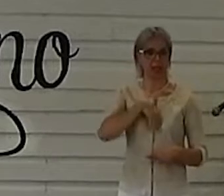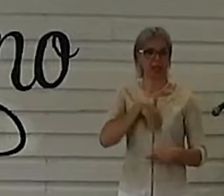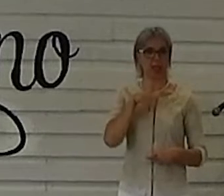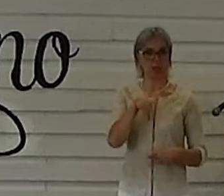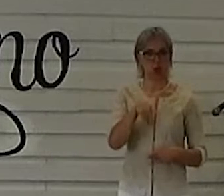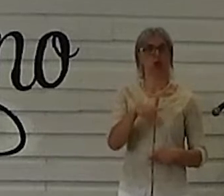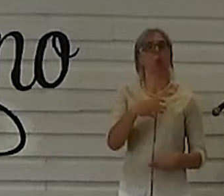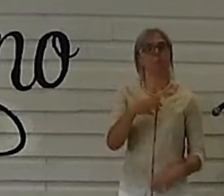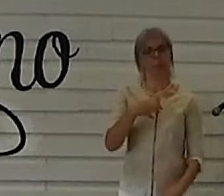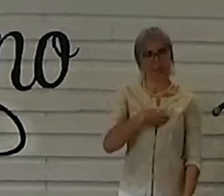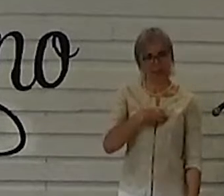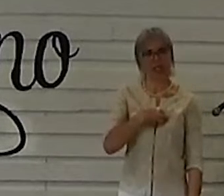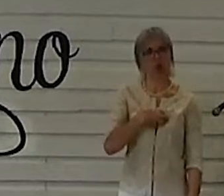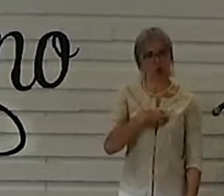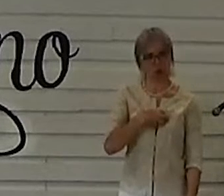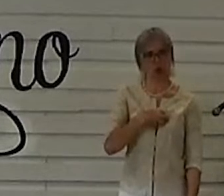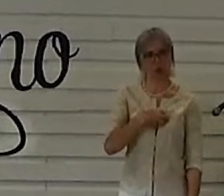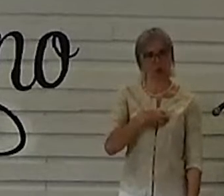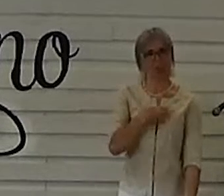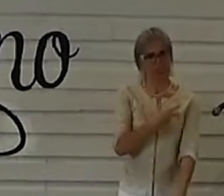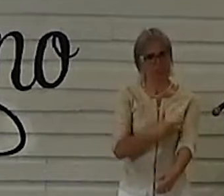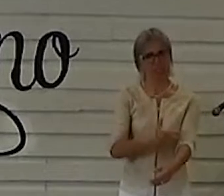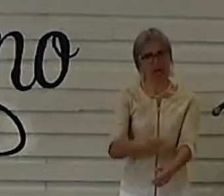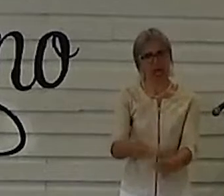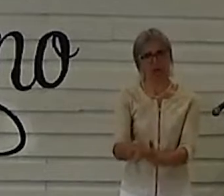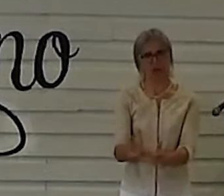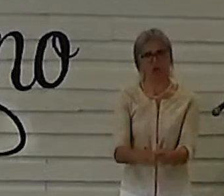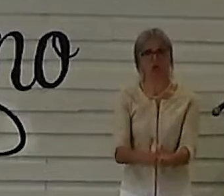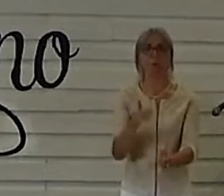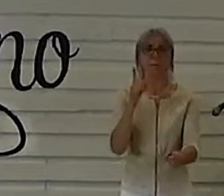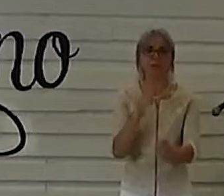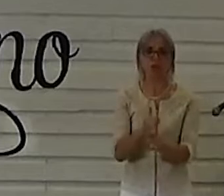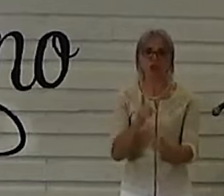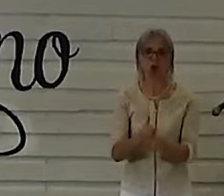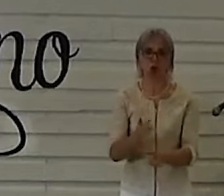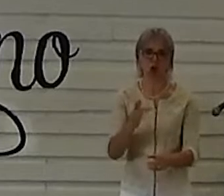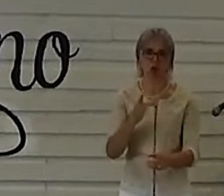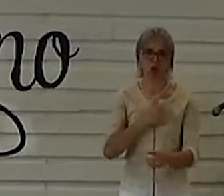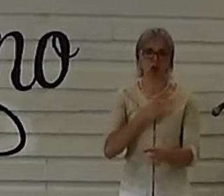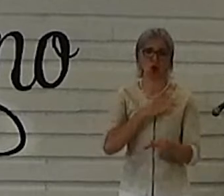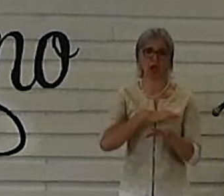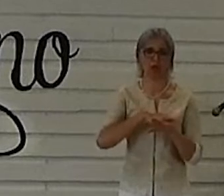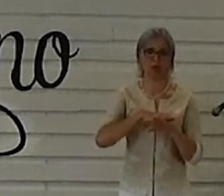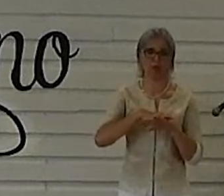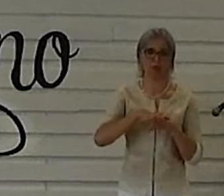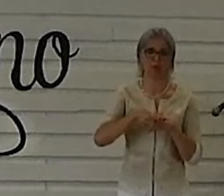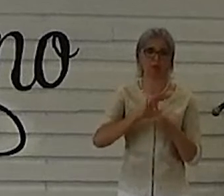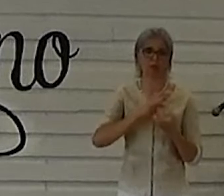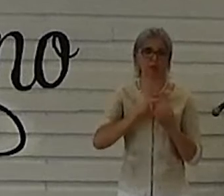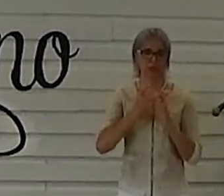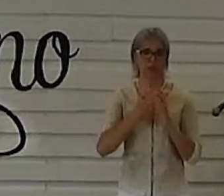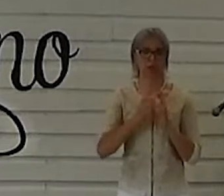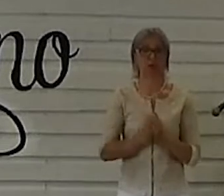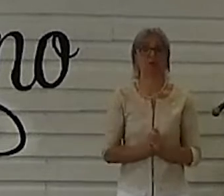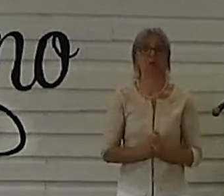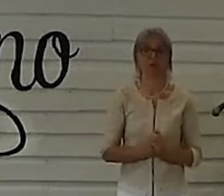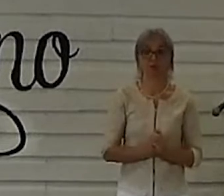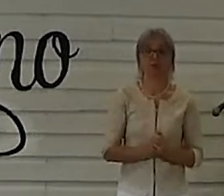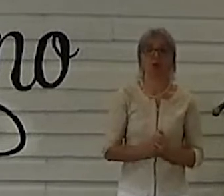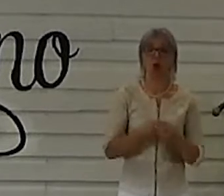Gesù sulla tua vita. E allora quando noi ci sentiamo peccatori, quando noi ci siamo sentiti peccatori, ancora oggi quando